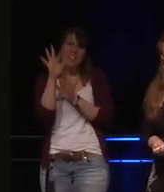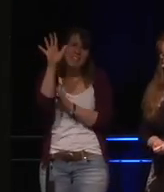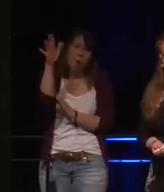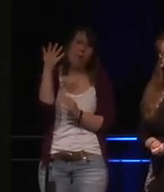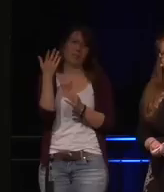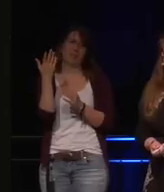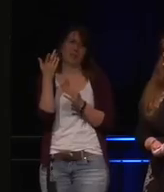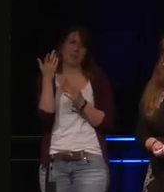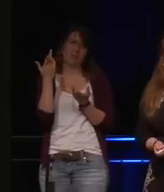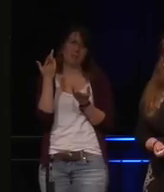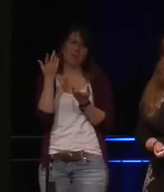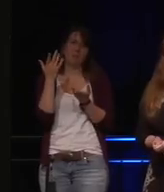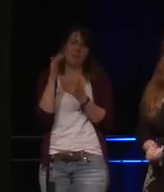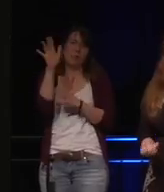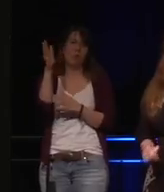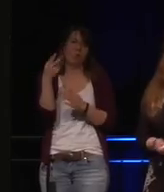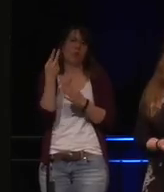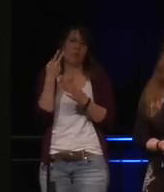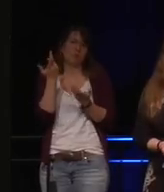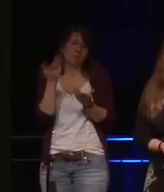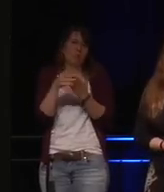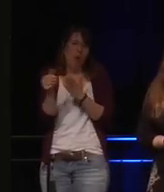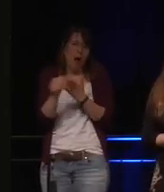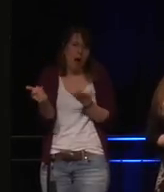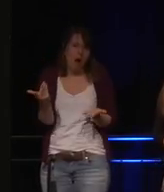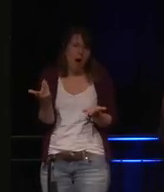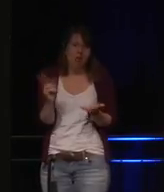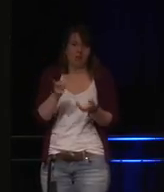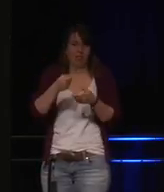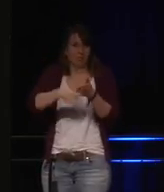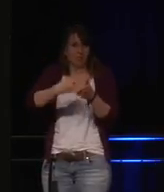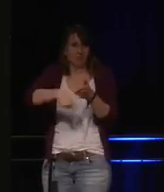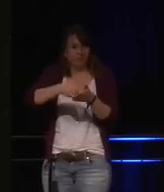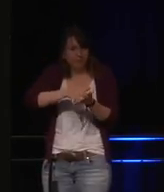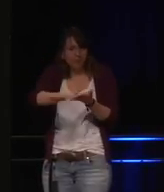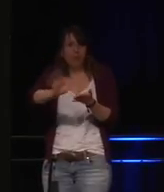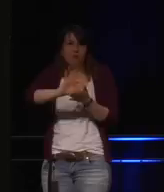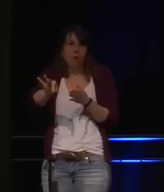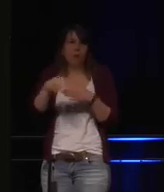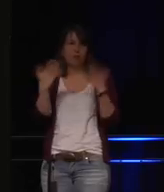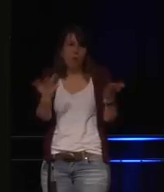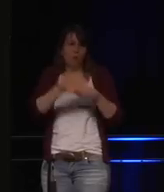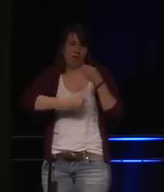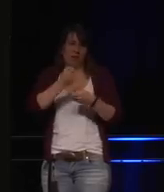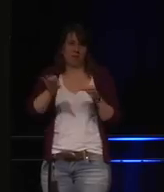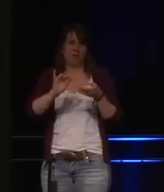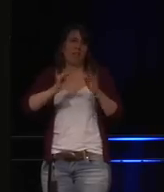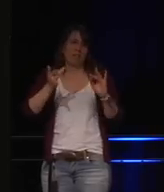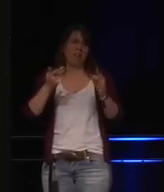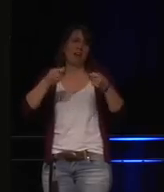1,4 trillones de dólares en Internet de las Cosas. Así que quizás algunos de vosotros se estén preguntando qué